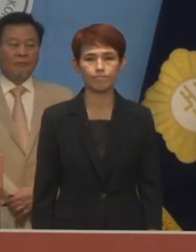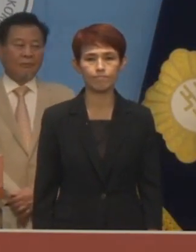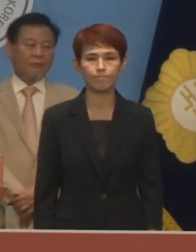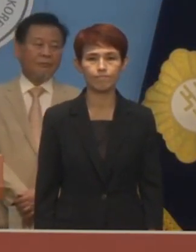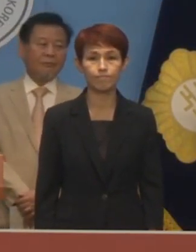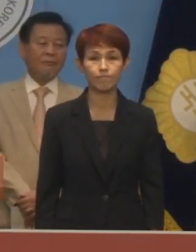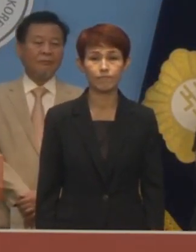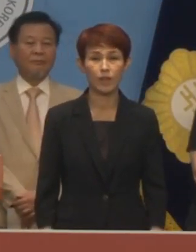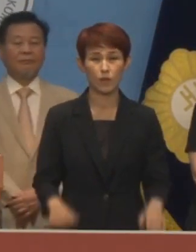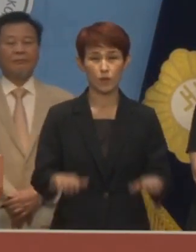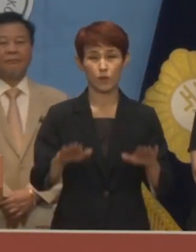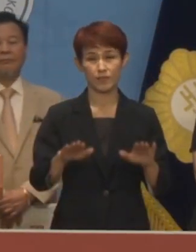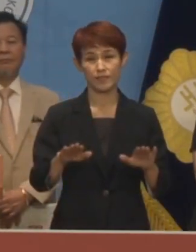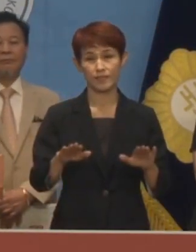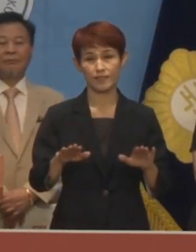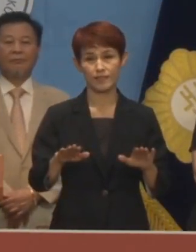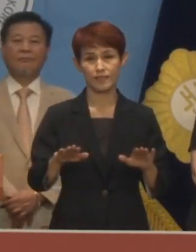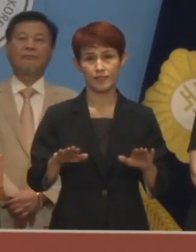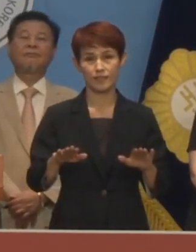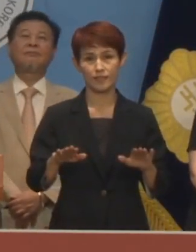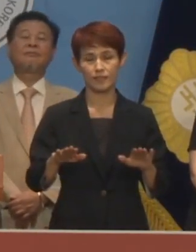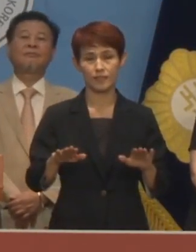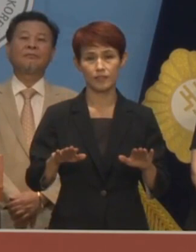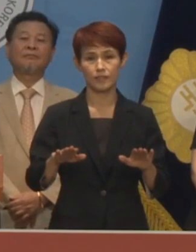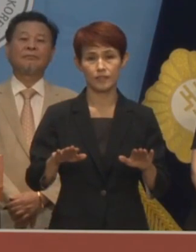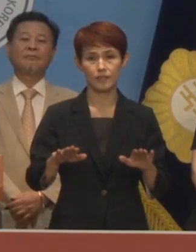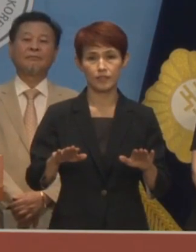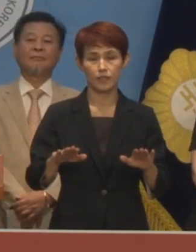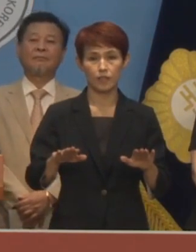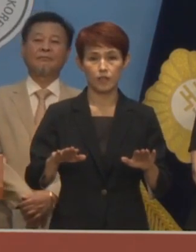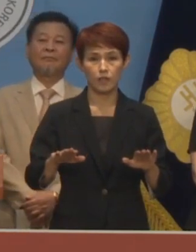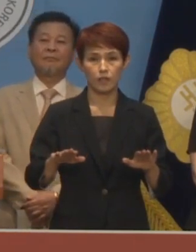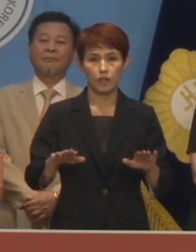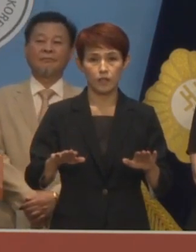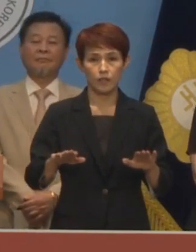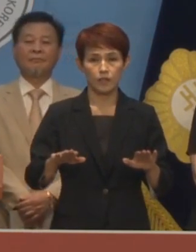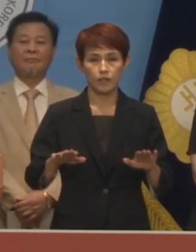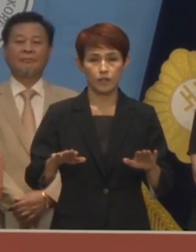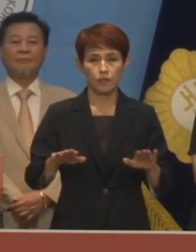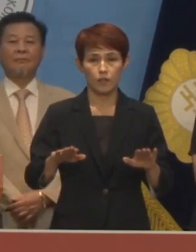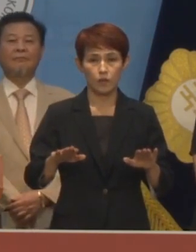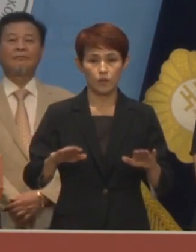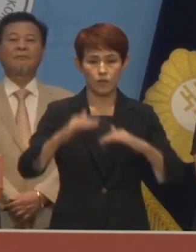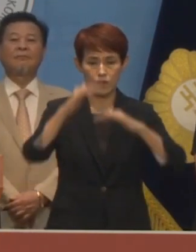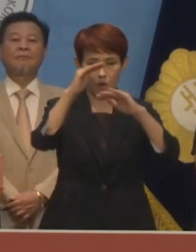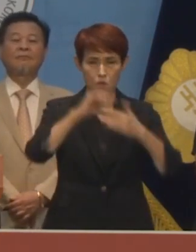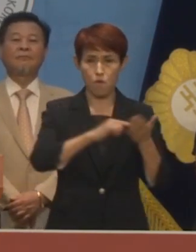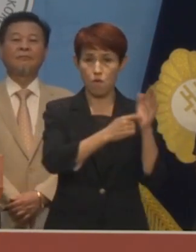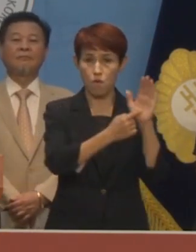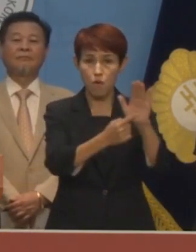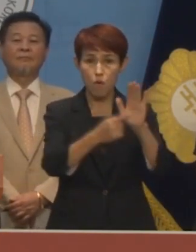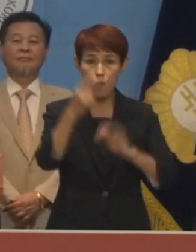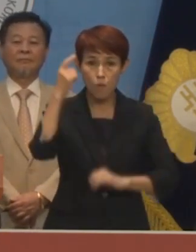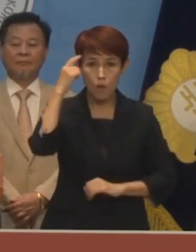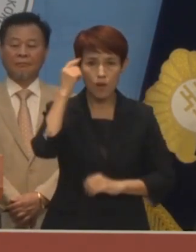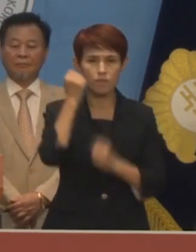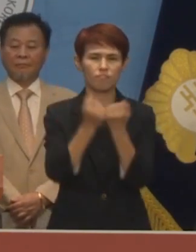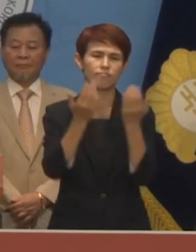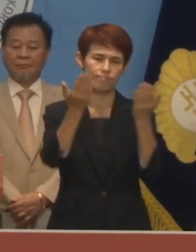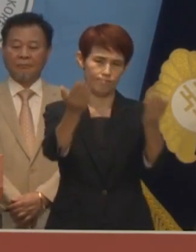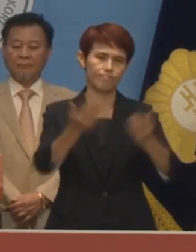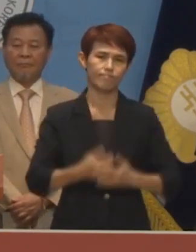네, 오늘 저희가 성명서를 발표하게 된 취지에 대해서 간단히 말씀드리겠습니다.